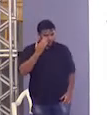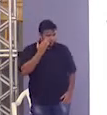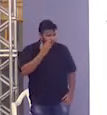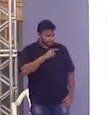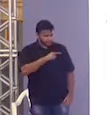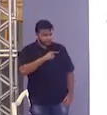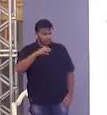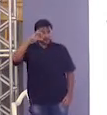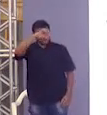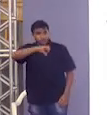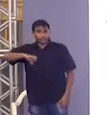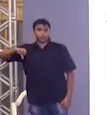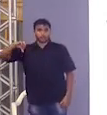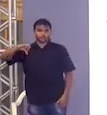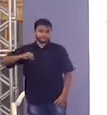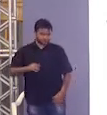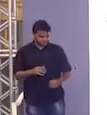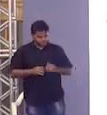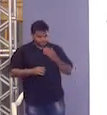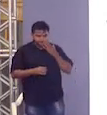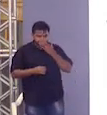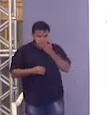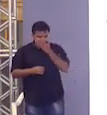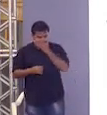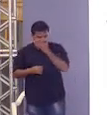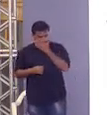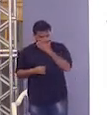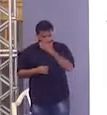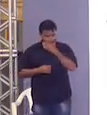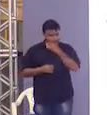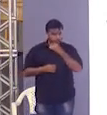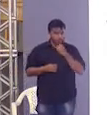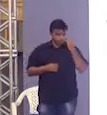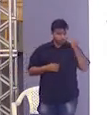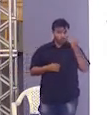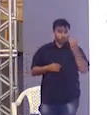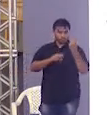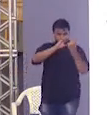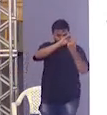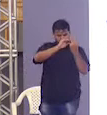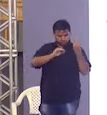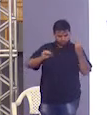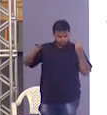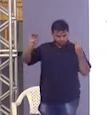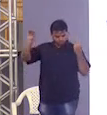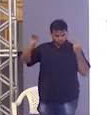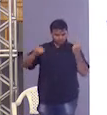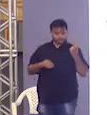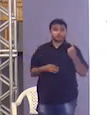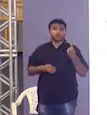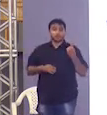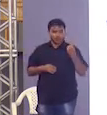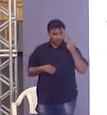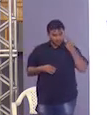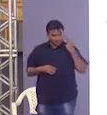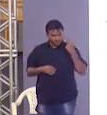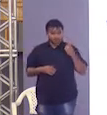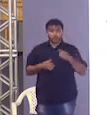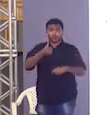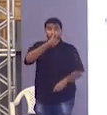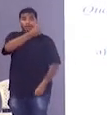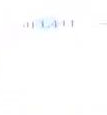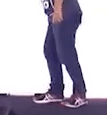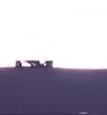aqui, ele é a parte inteira. Esse 4 é o período. Esse 1 é a parte